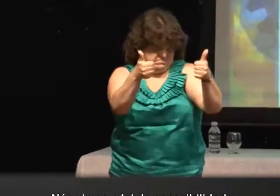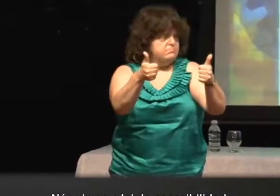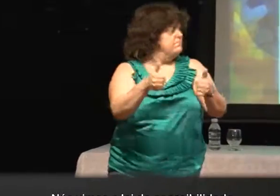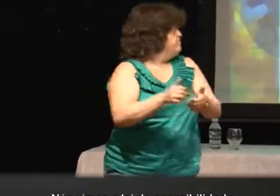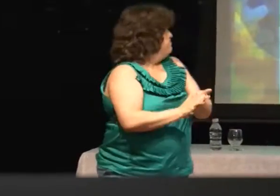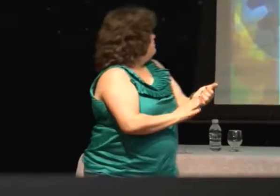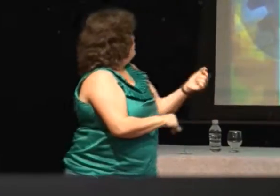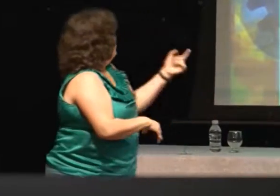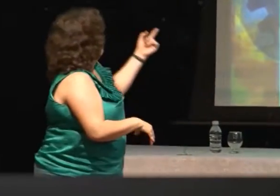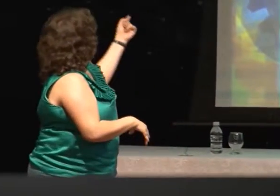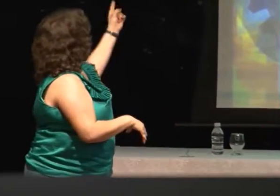acessibilidade.